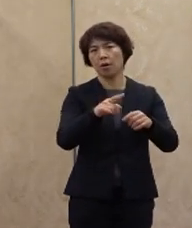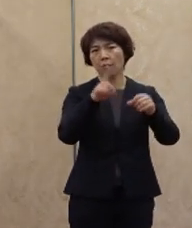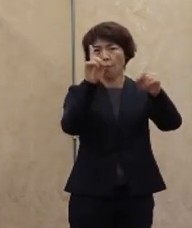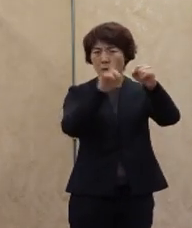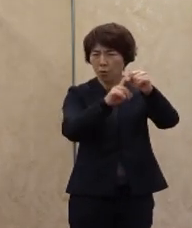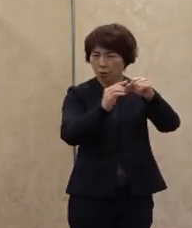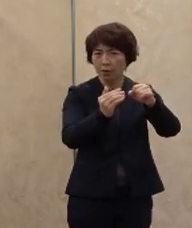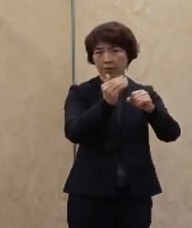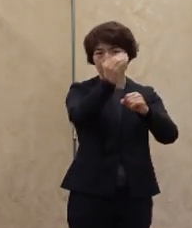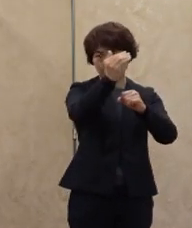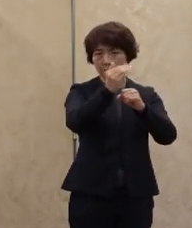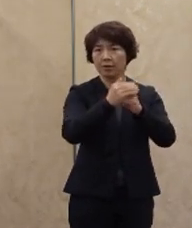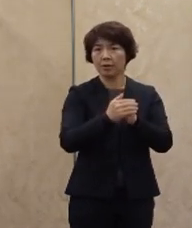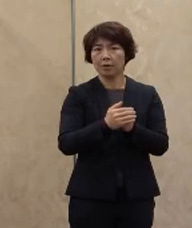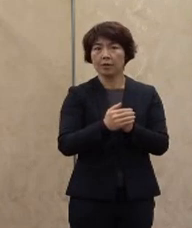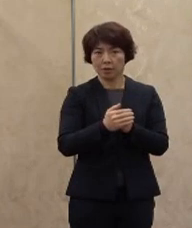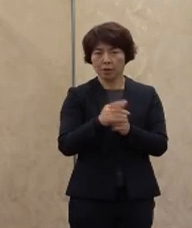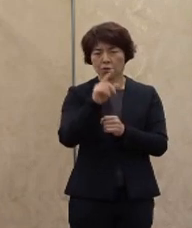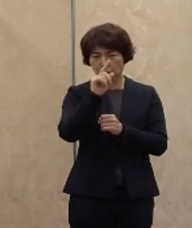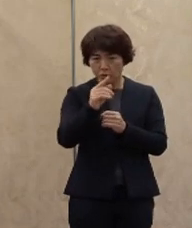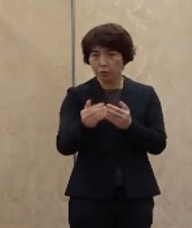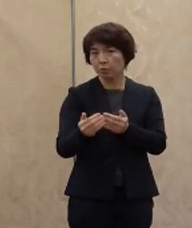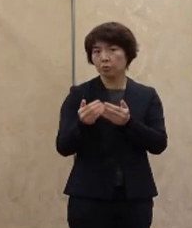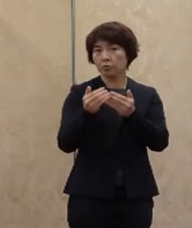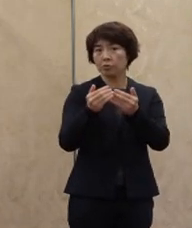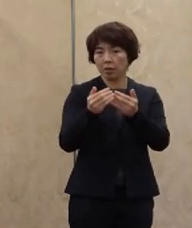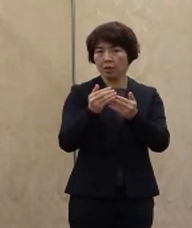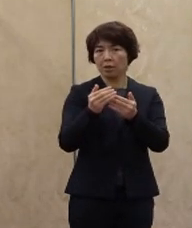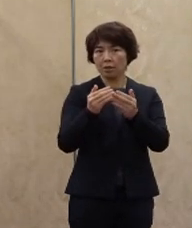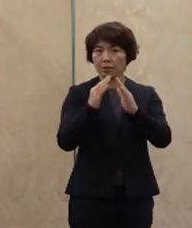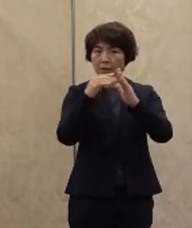ども、少しでもテレワークを推進してもらって、